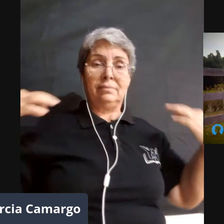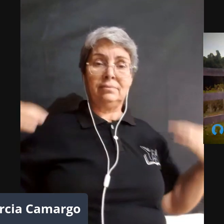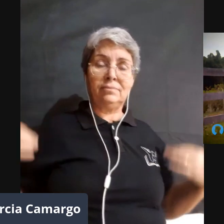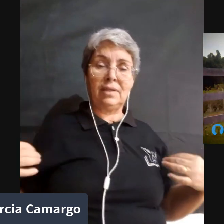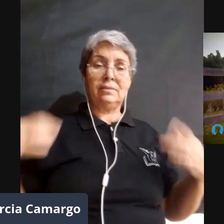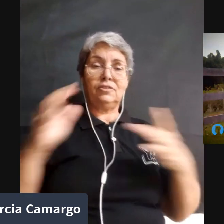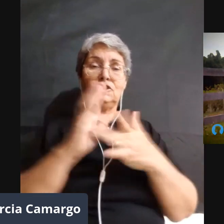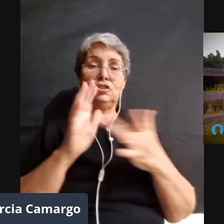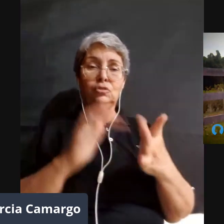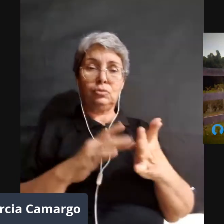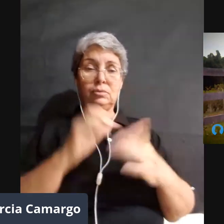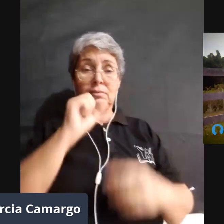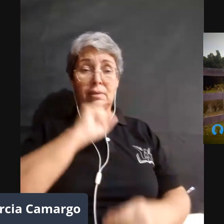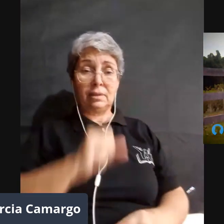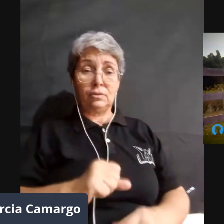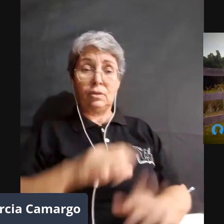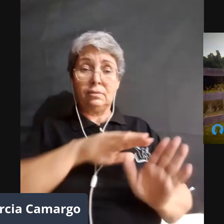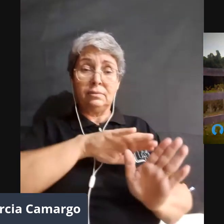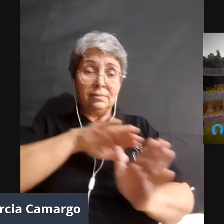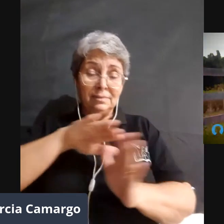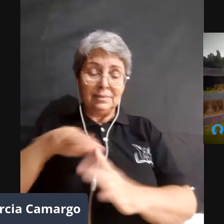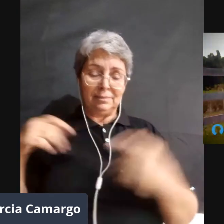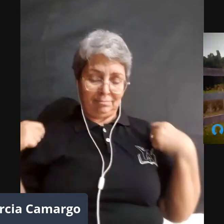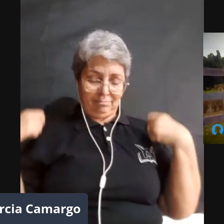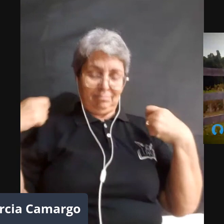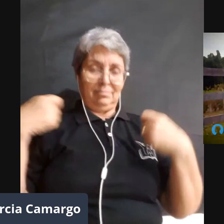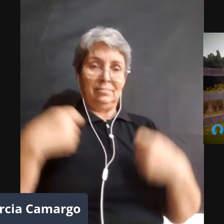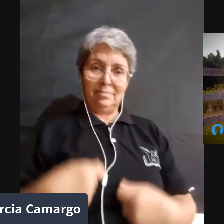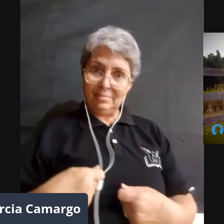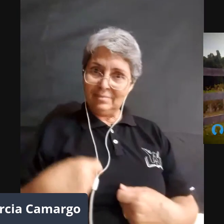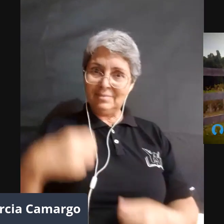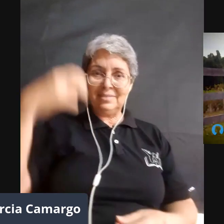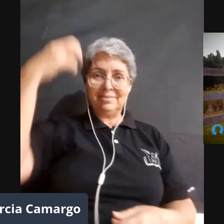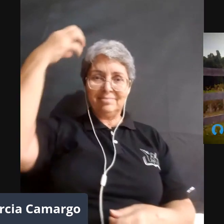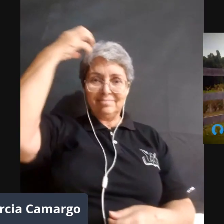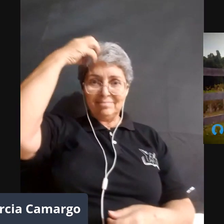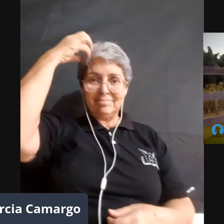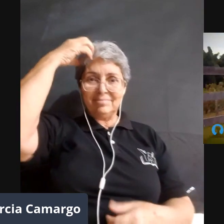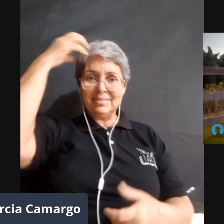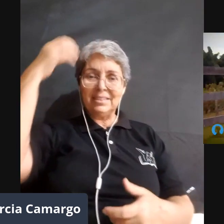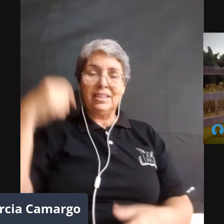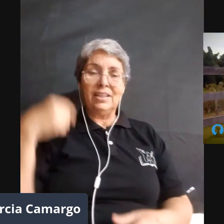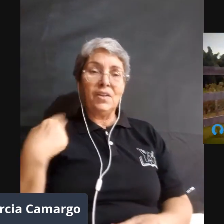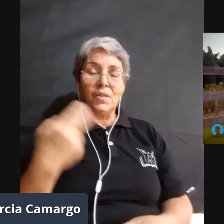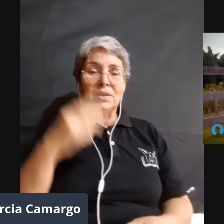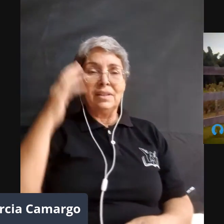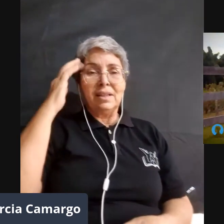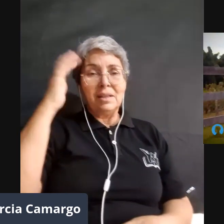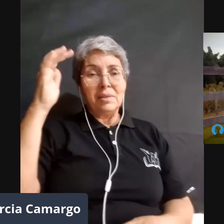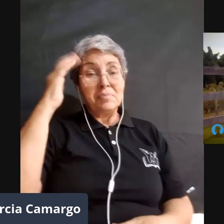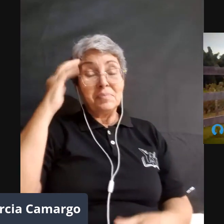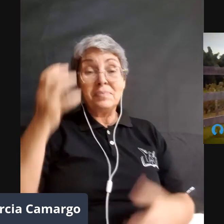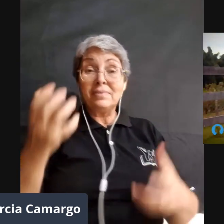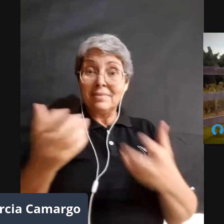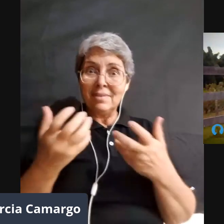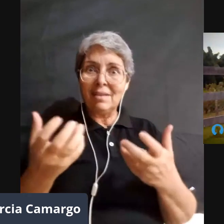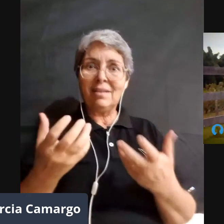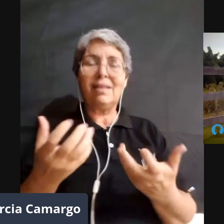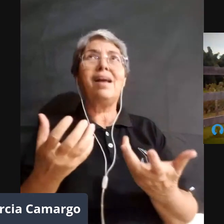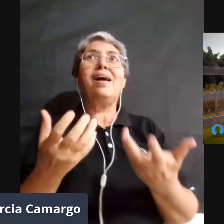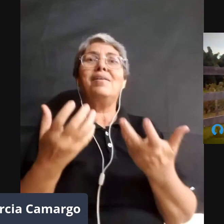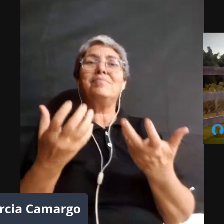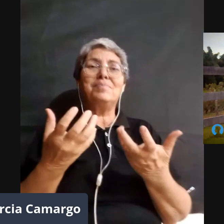as reais. E não é com isso que nós temos sonhado tão longamente, povo do Senhor. Eu